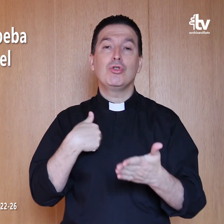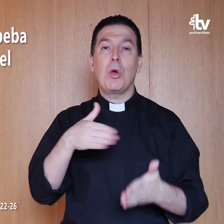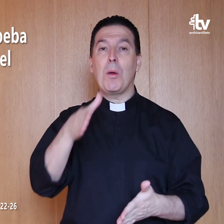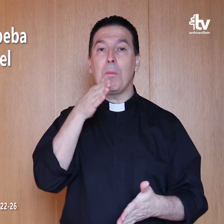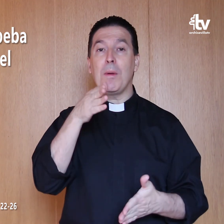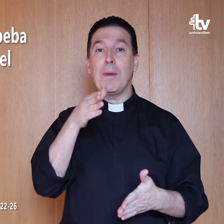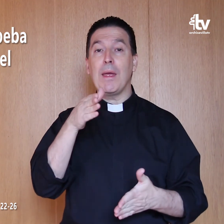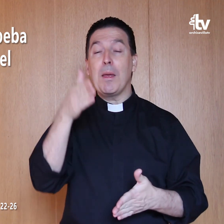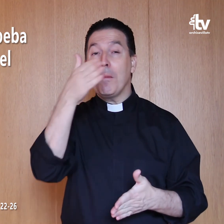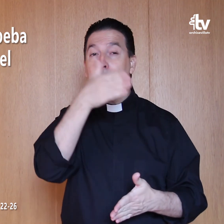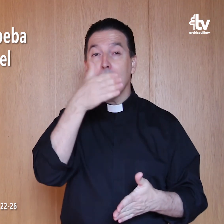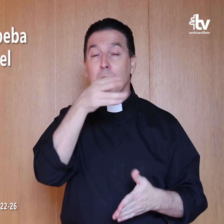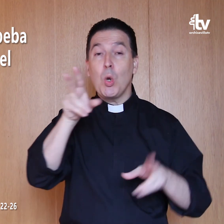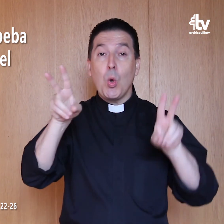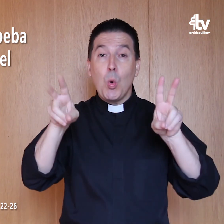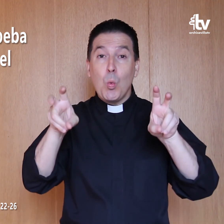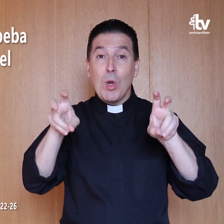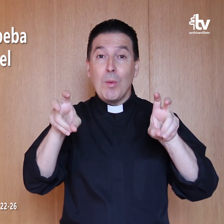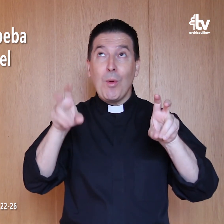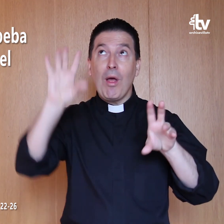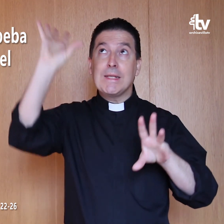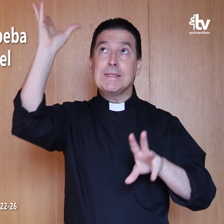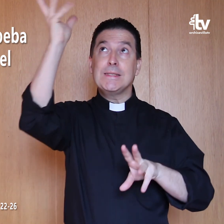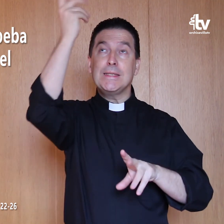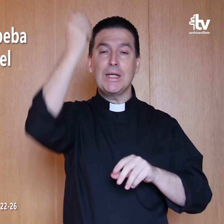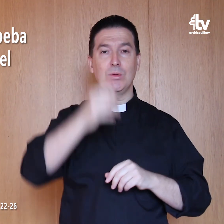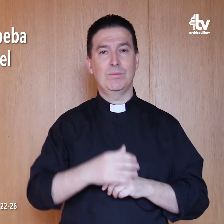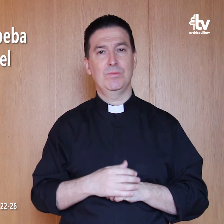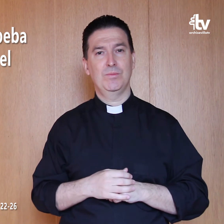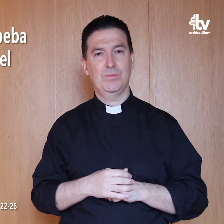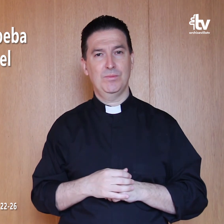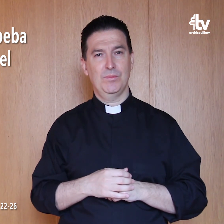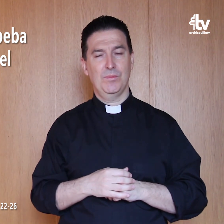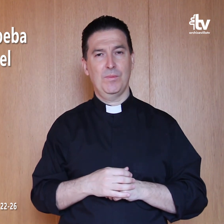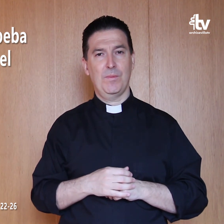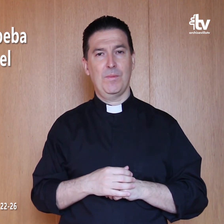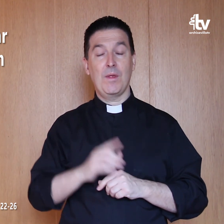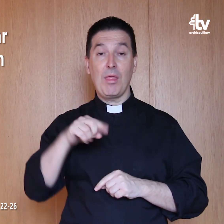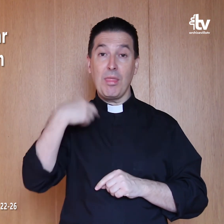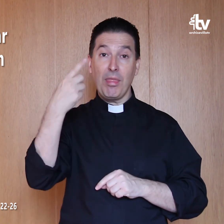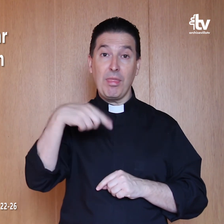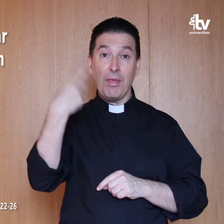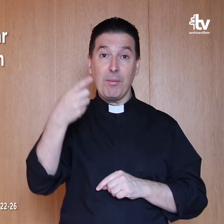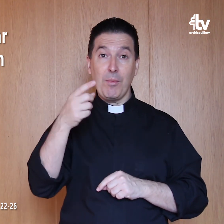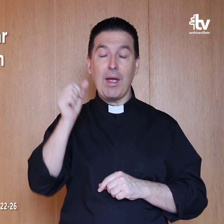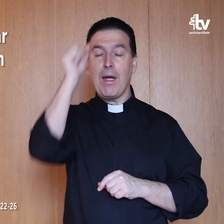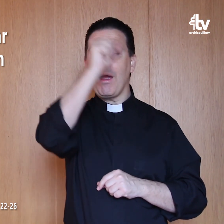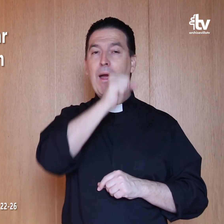que beba el vino nuevo en el reino de Dios. Después de cantar